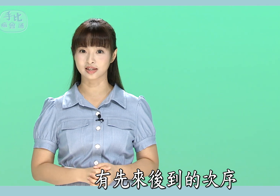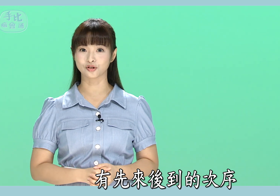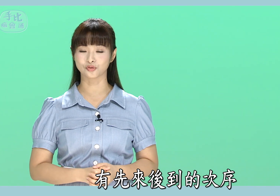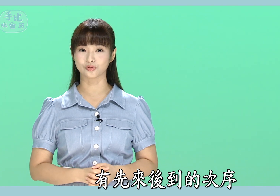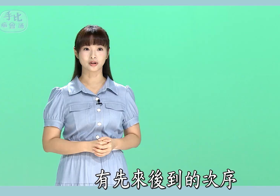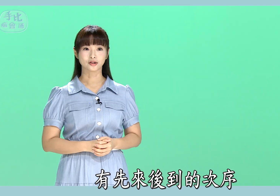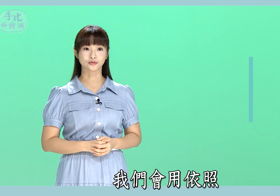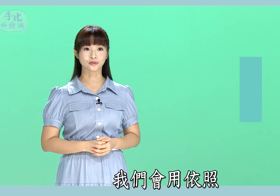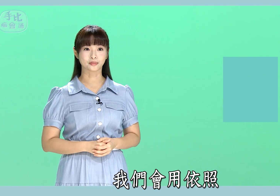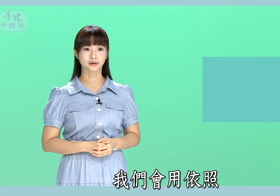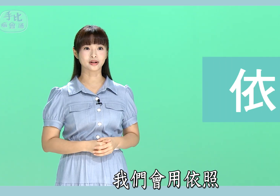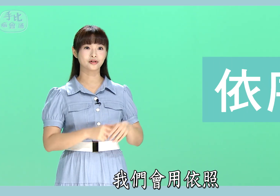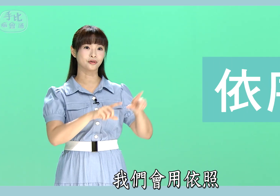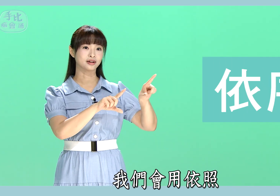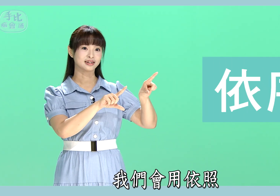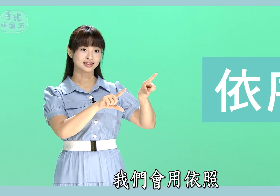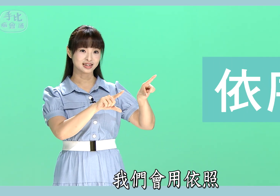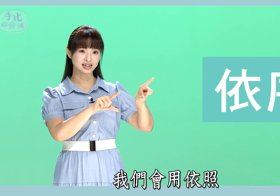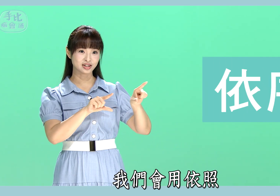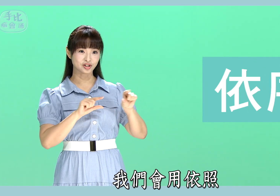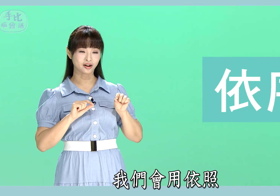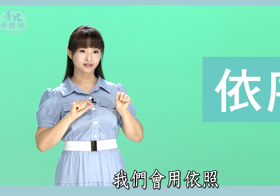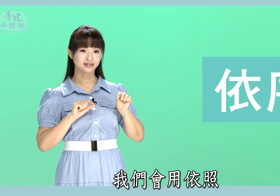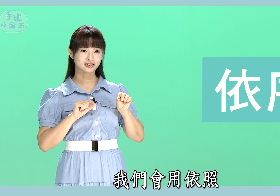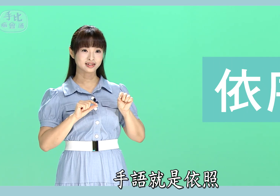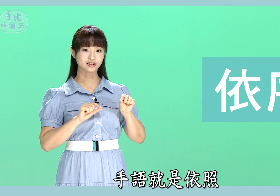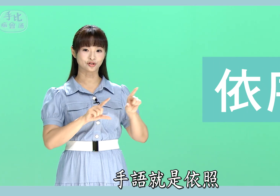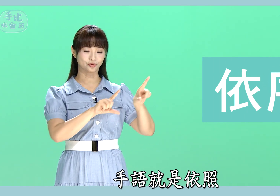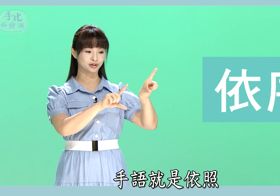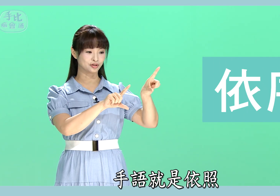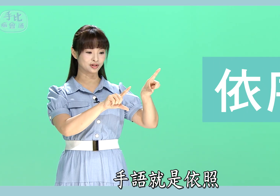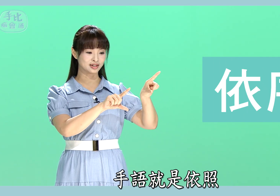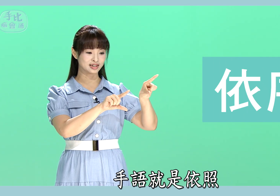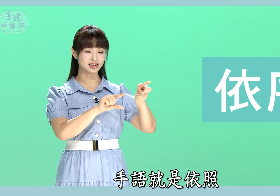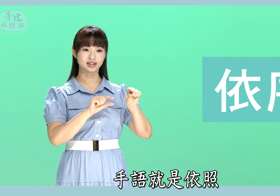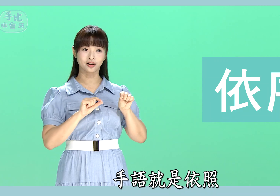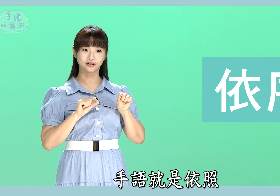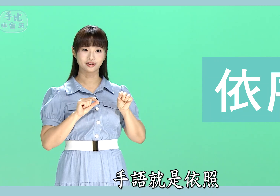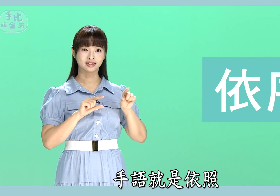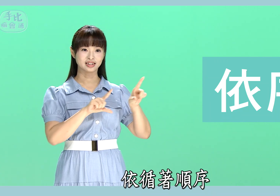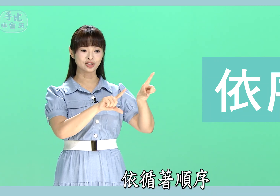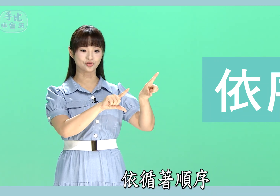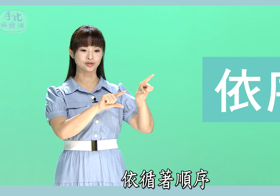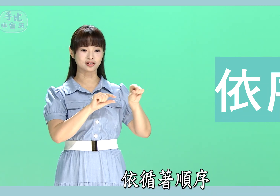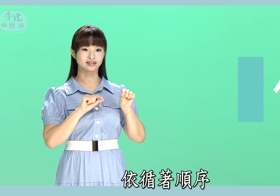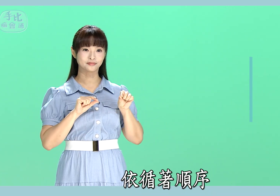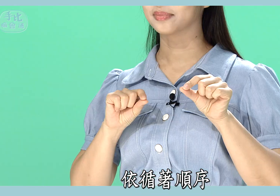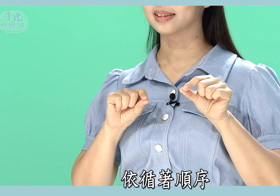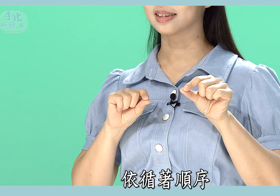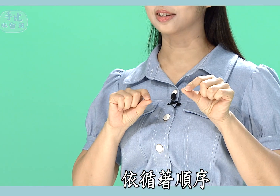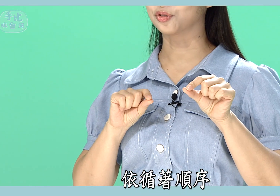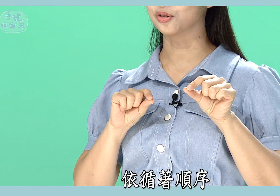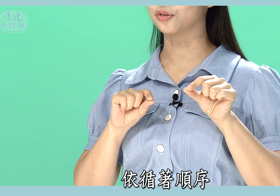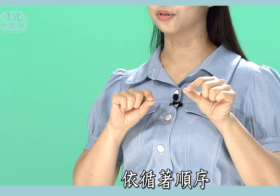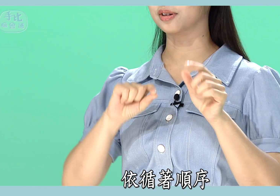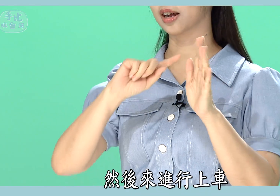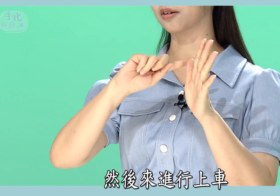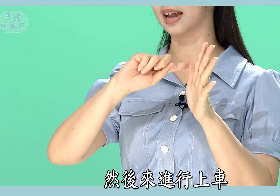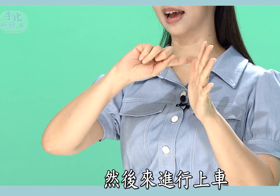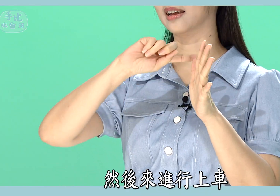序，所以我们会用依照这个手语呢，就是依照依循着这个顺序，然后来